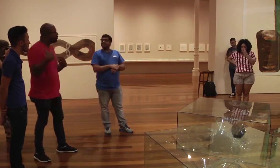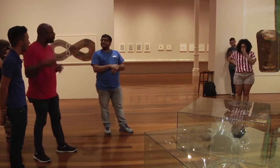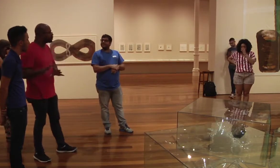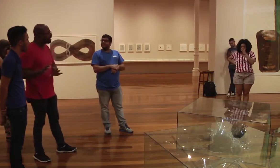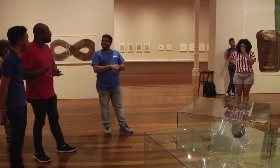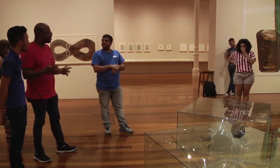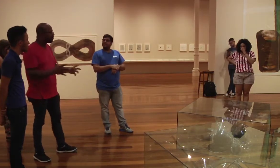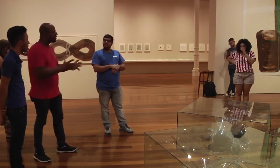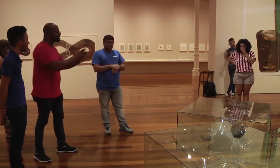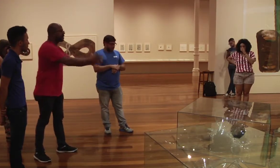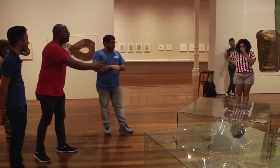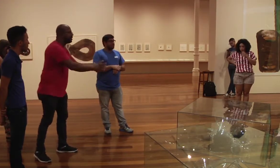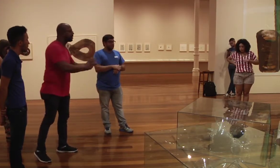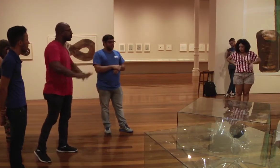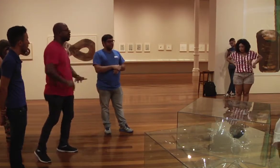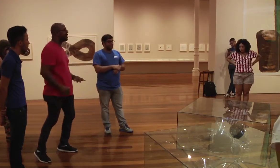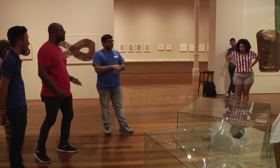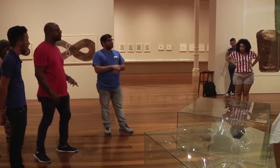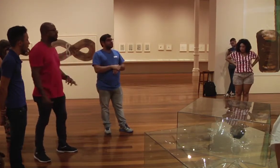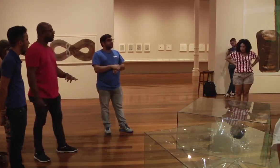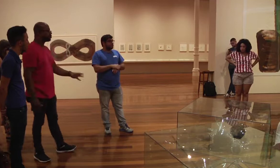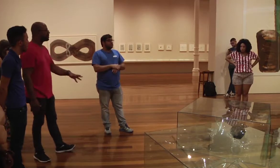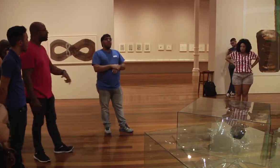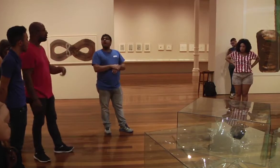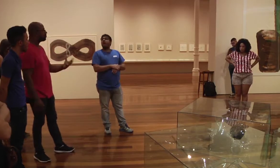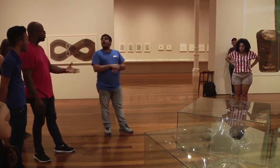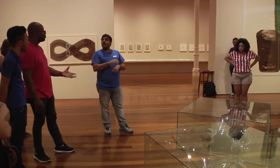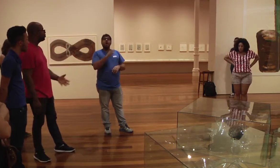vou jogar isso fora, vou trazer aqui e transformar isso numa exposição, numa escultura.